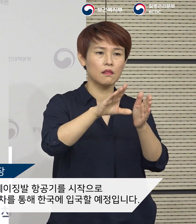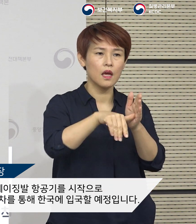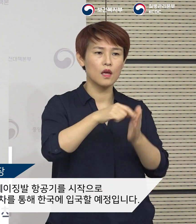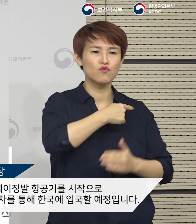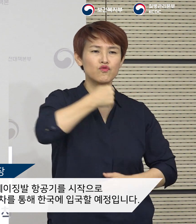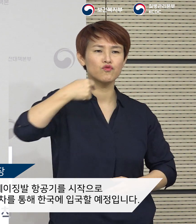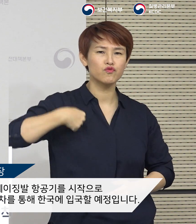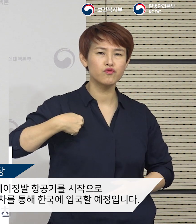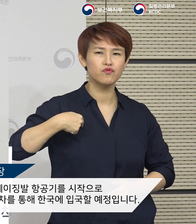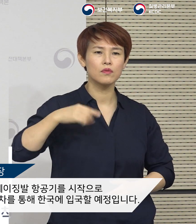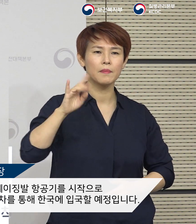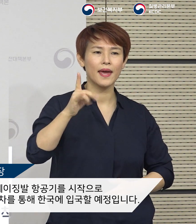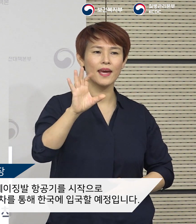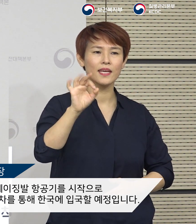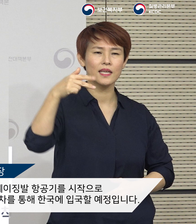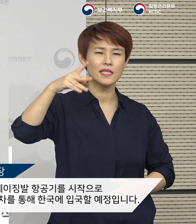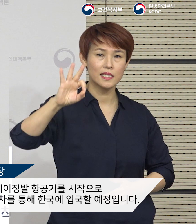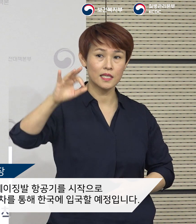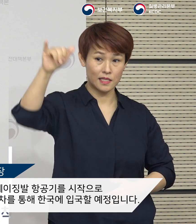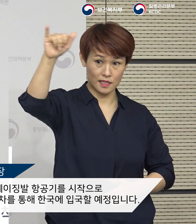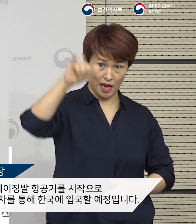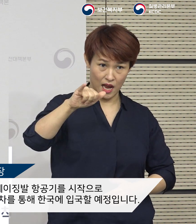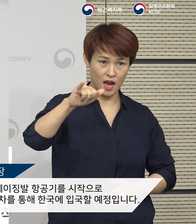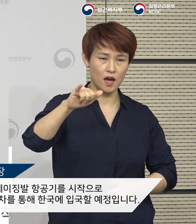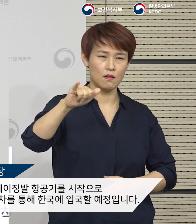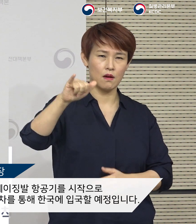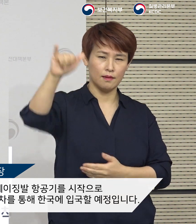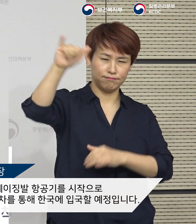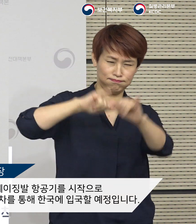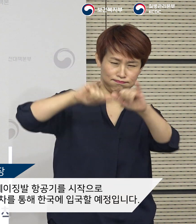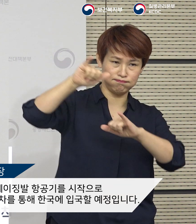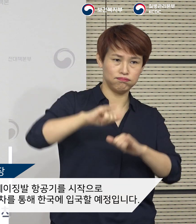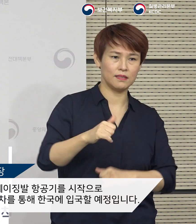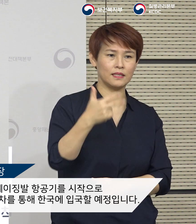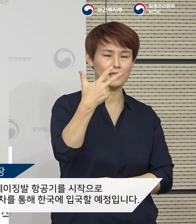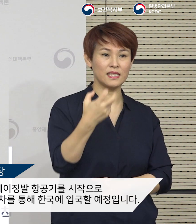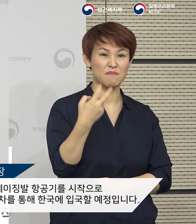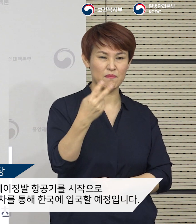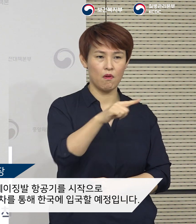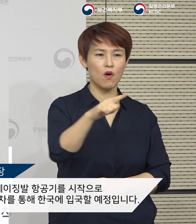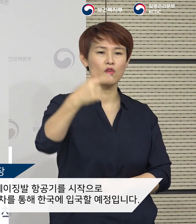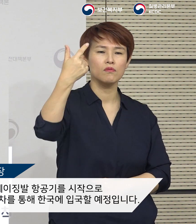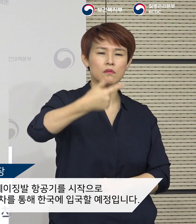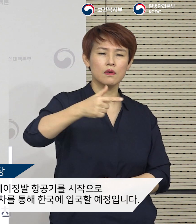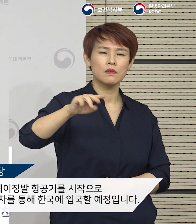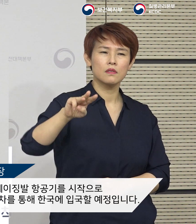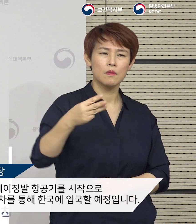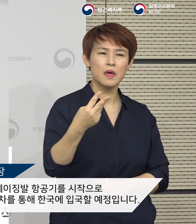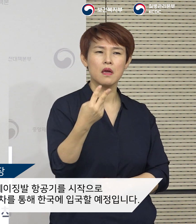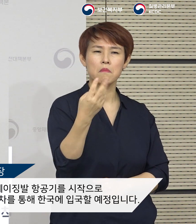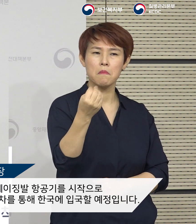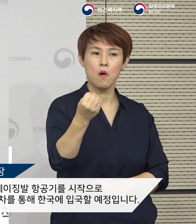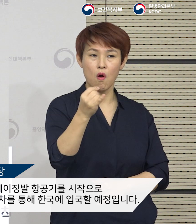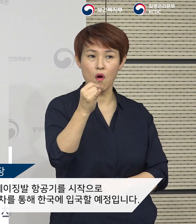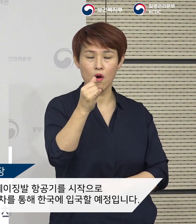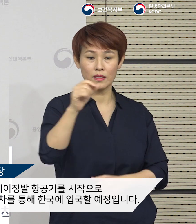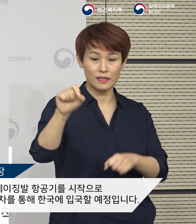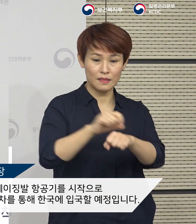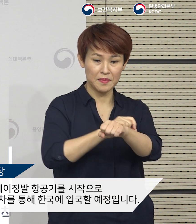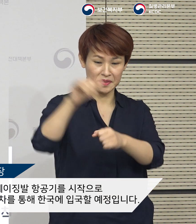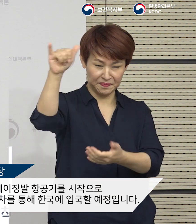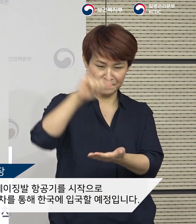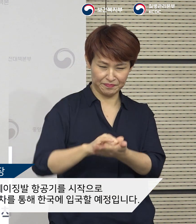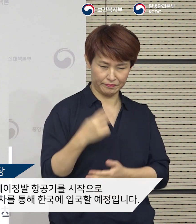항공기를 시작으로 71편의 항공기 6,329명의 승객이 특별 입국 절차를 통해